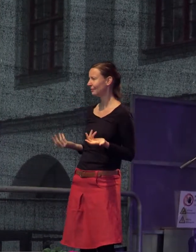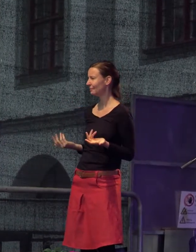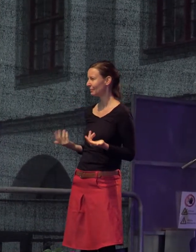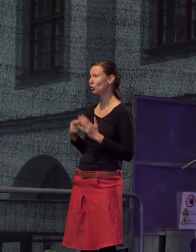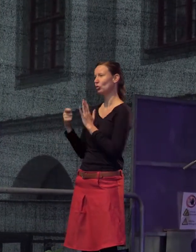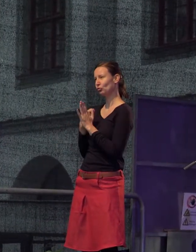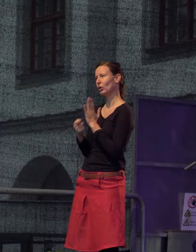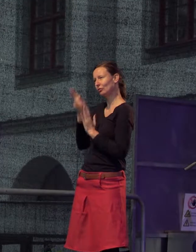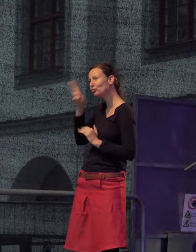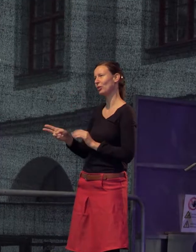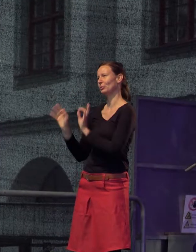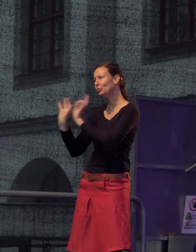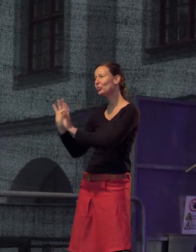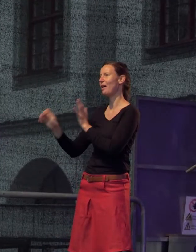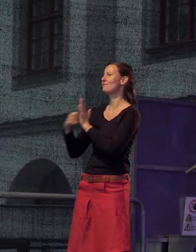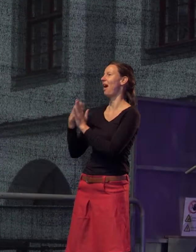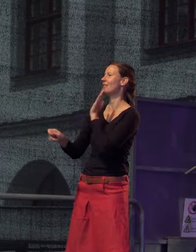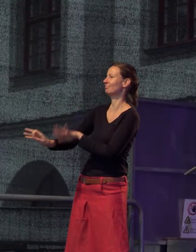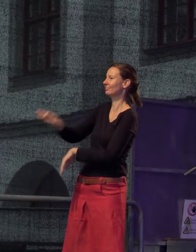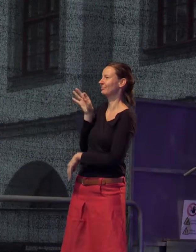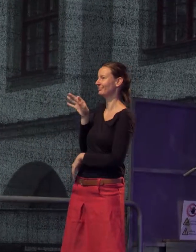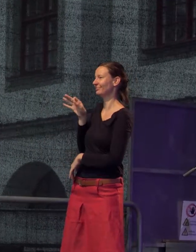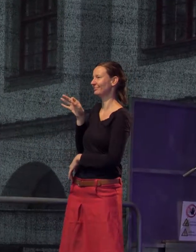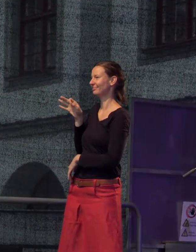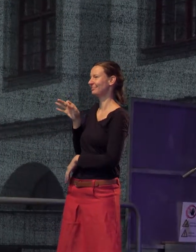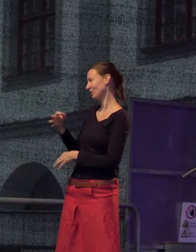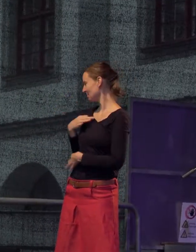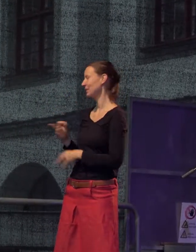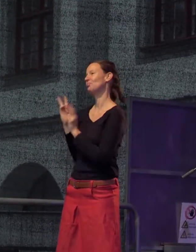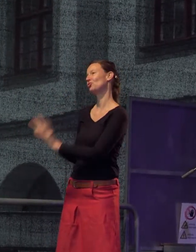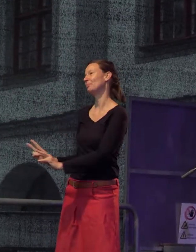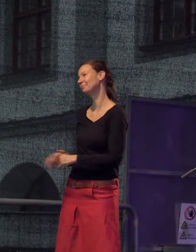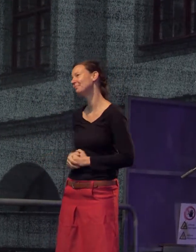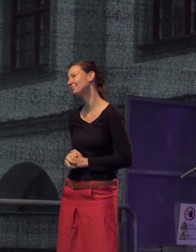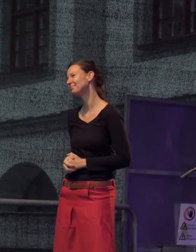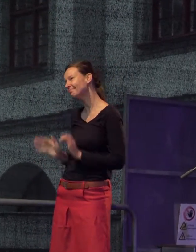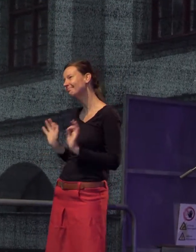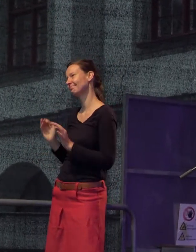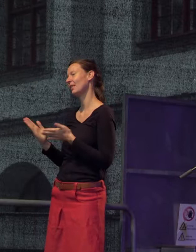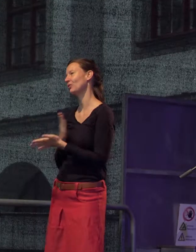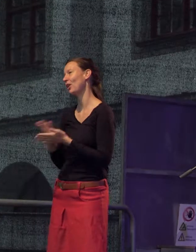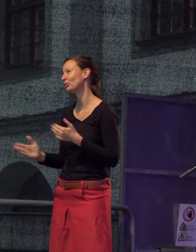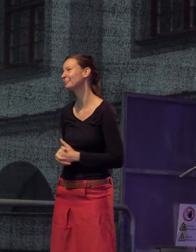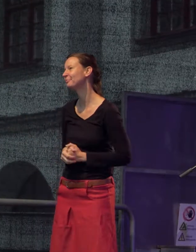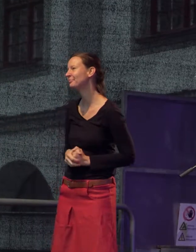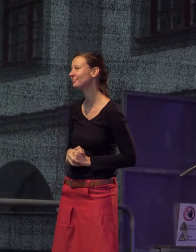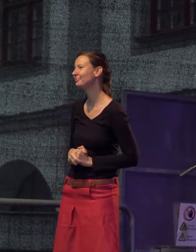zu recht dafür entschieden hat sie in diesem jahr mit dem thomas dachser gedenkpreis auszuzeichnen